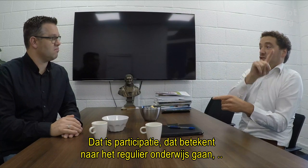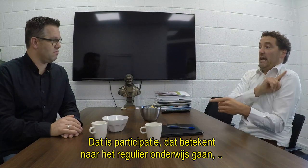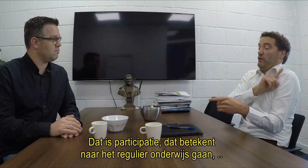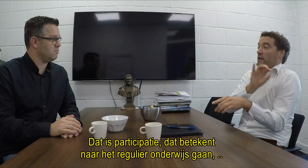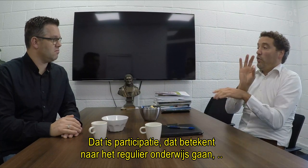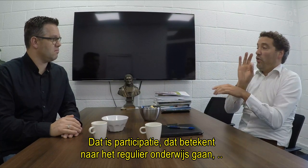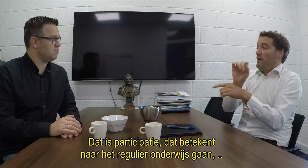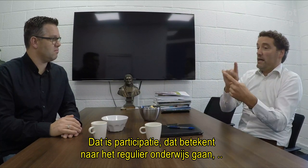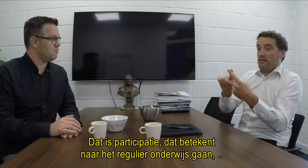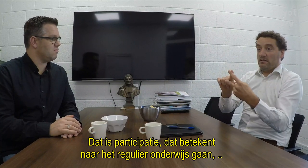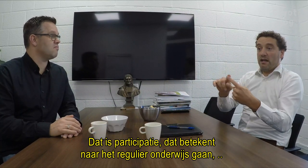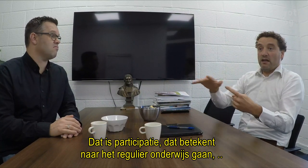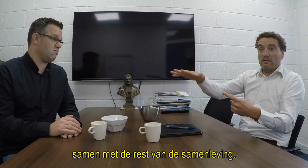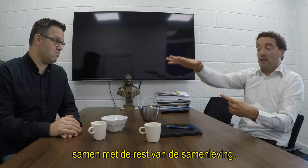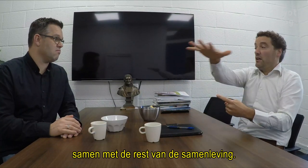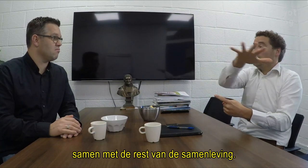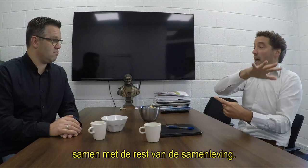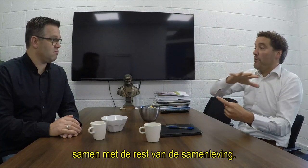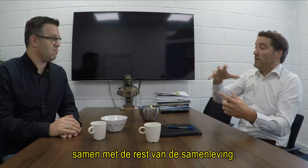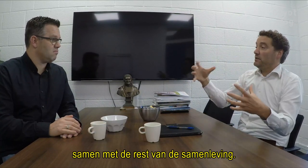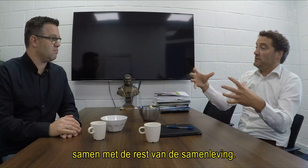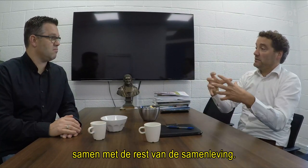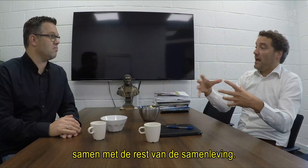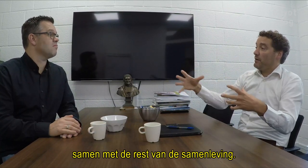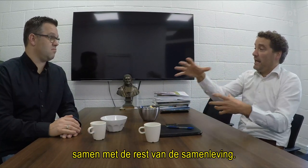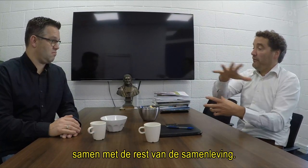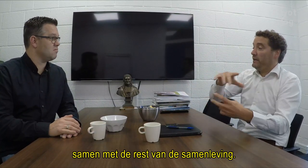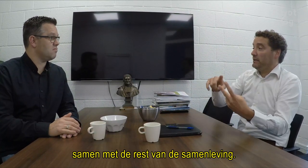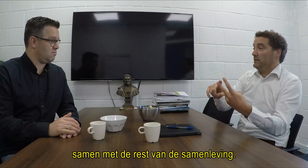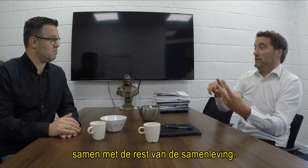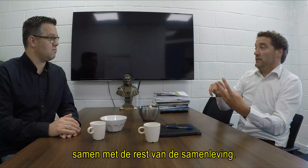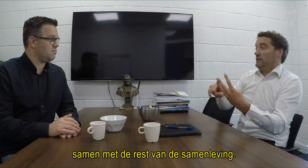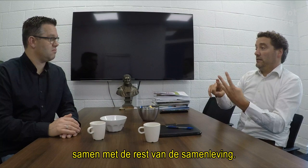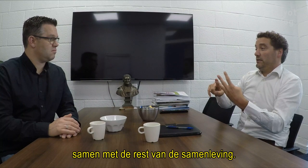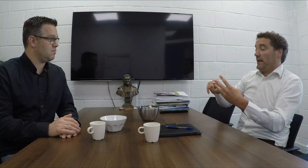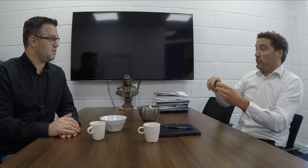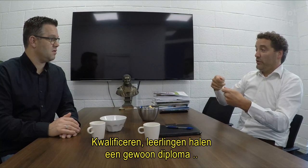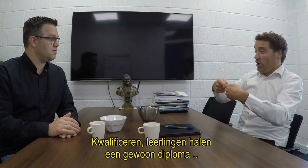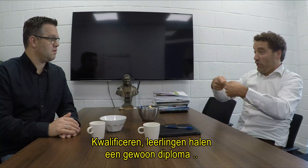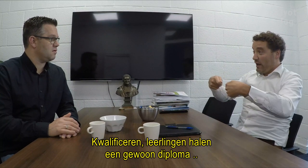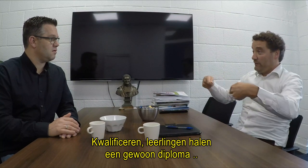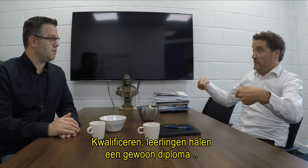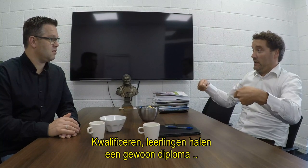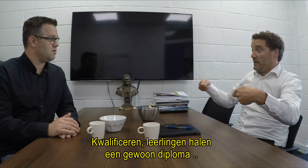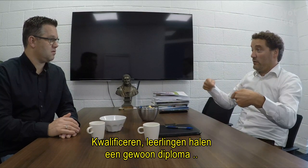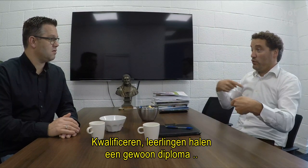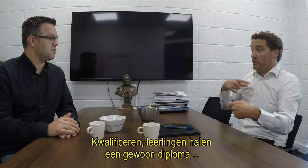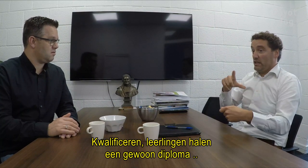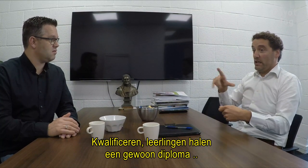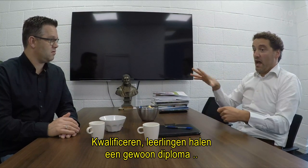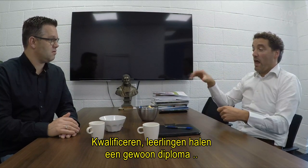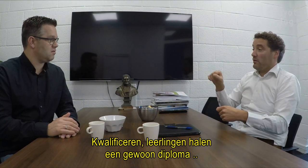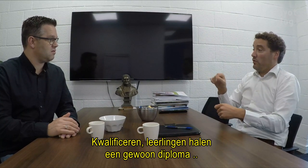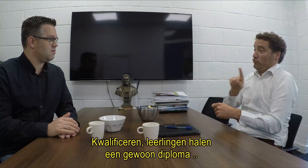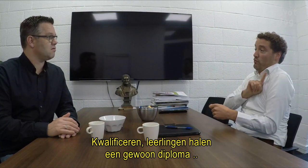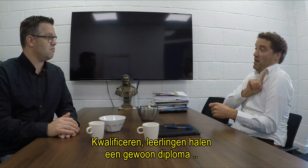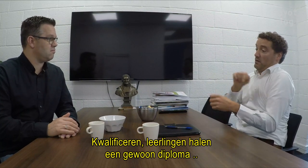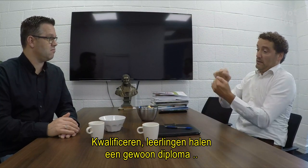regulier onderwijs gaan, samen met de rest van de samenleving. Kwalificeren. Leerlingen halen een